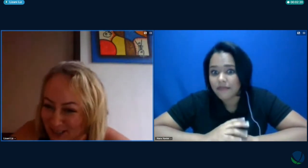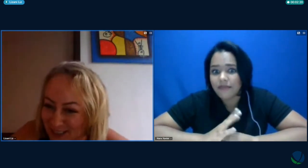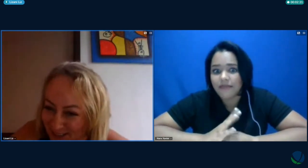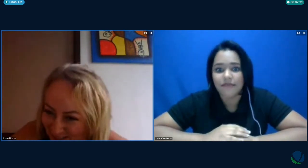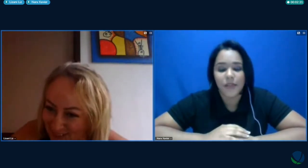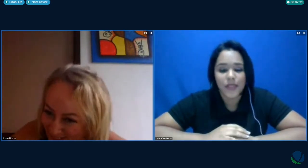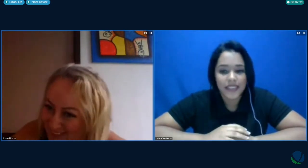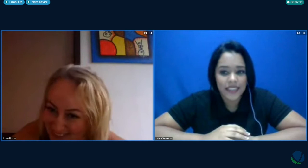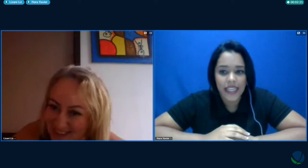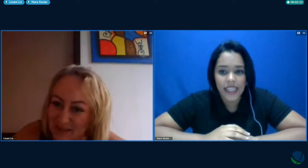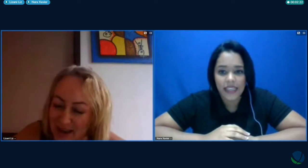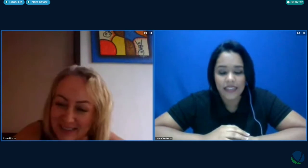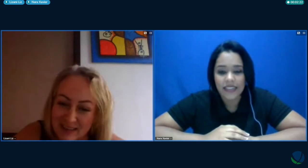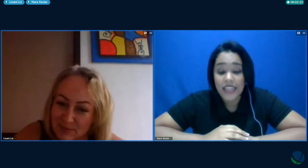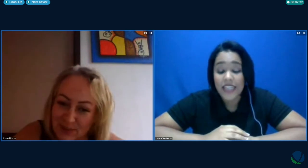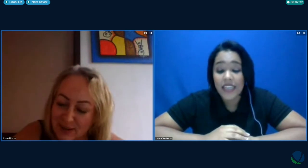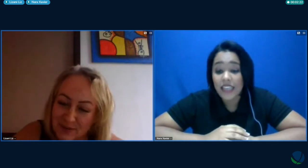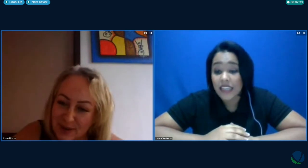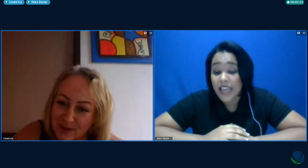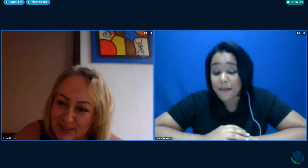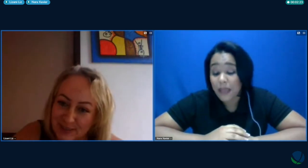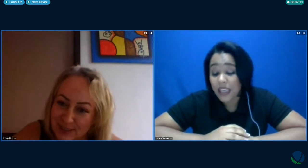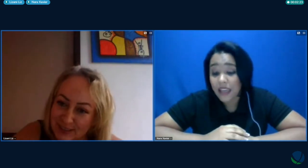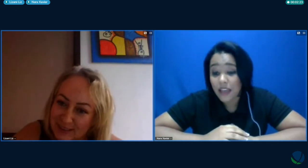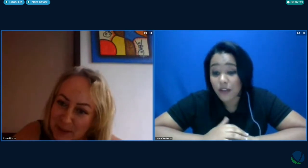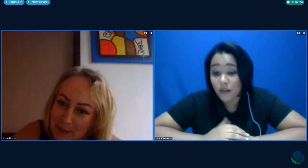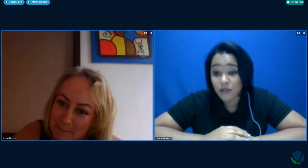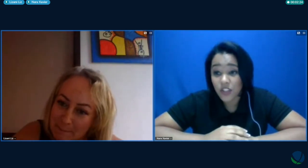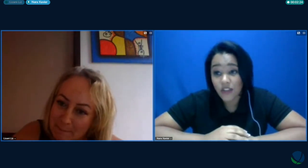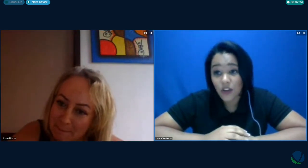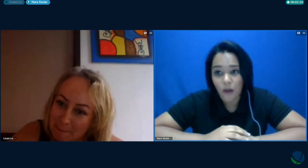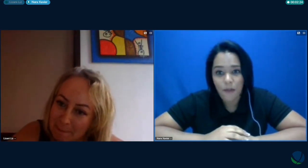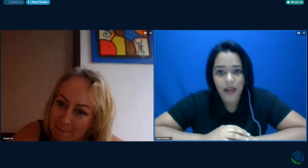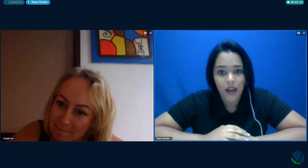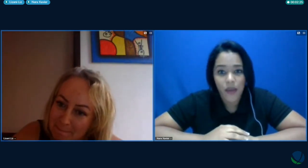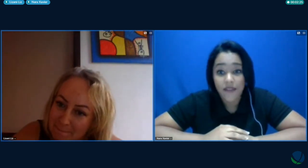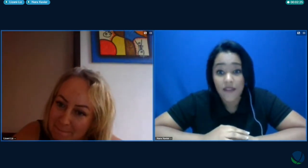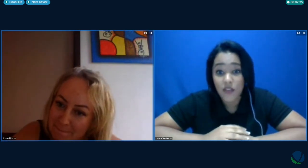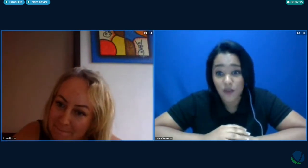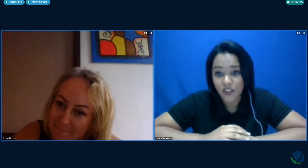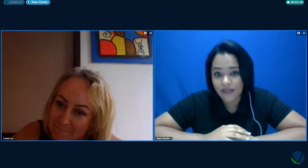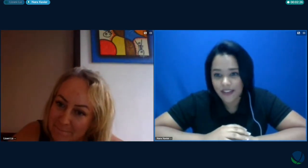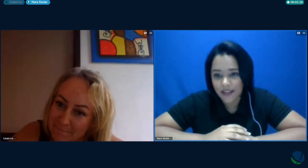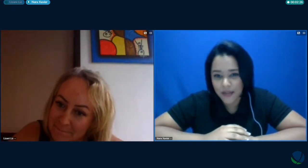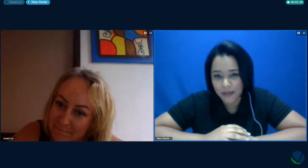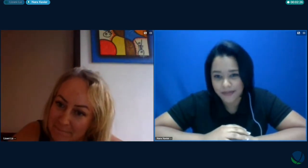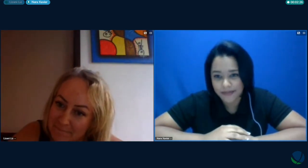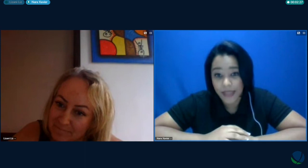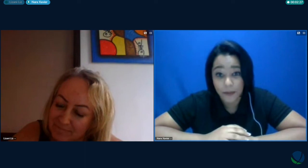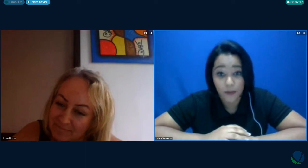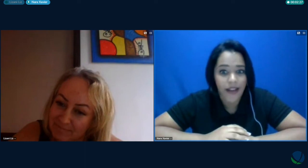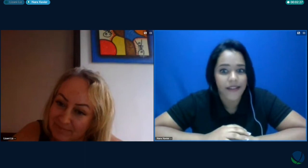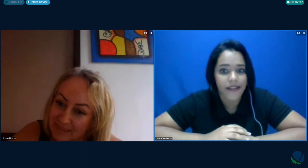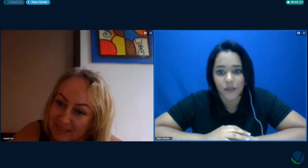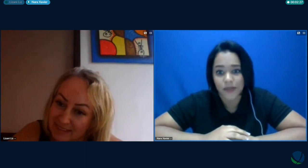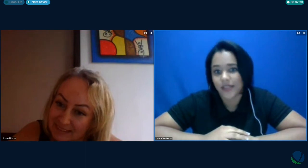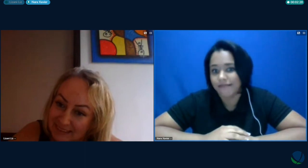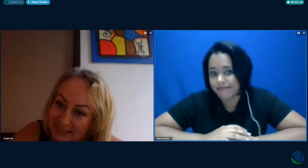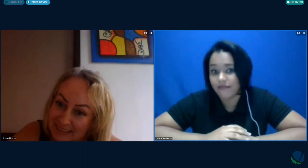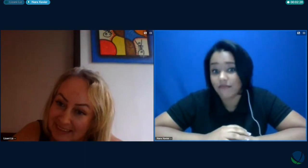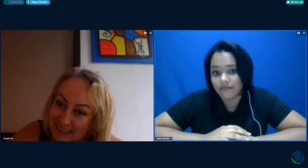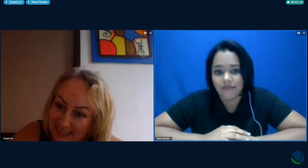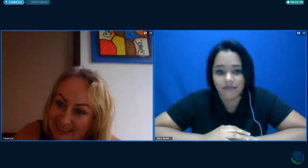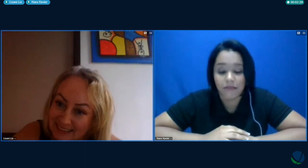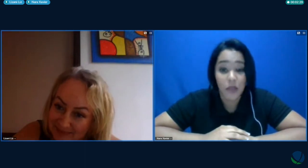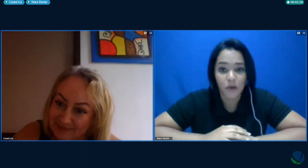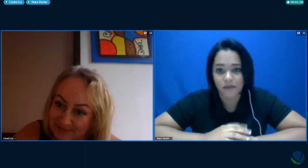vou corrigindo. Pois é. Mas sempre e, fica bom. E a minha, eu não tive como pagar um revisor de texto, que é muito caro, tipo assim,